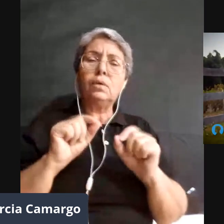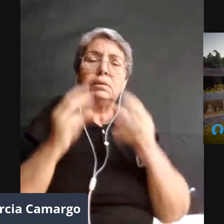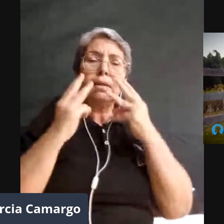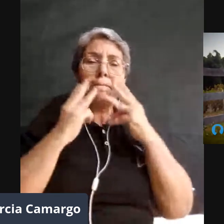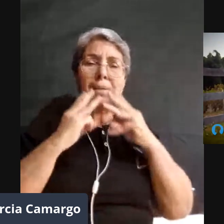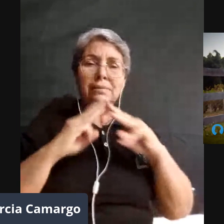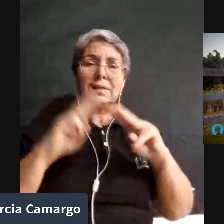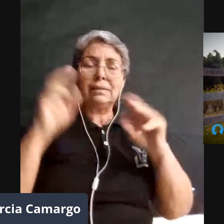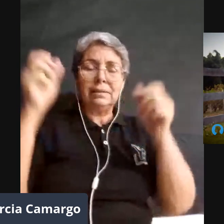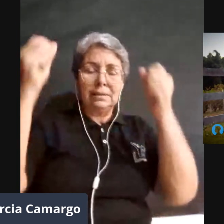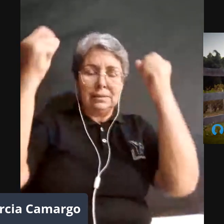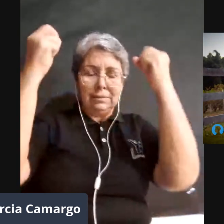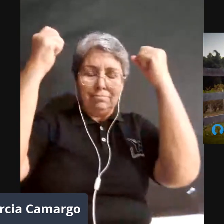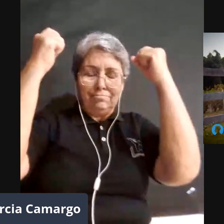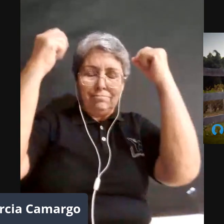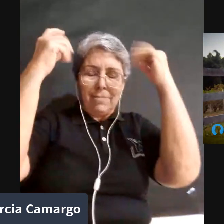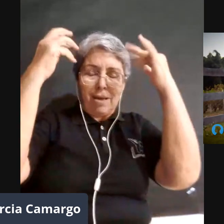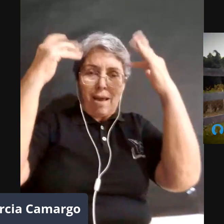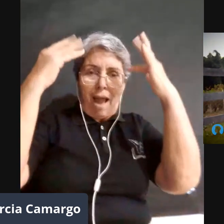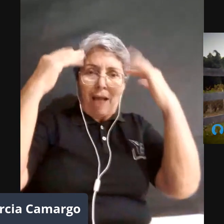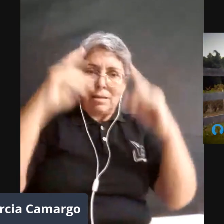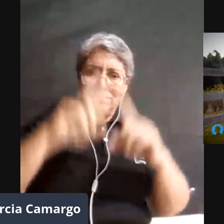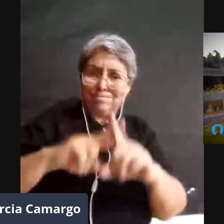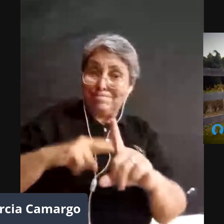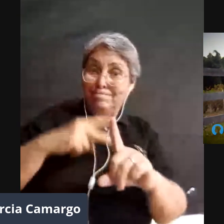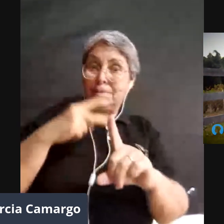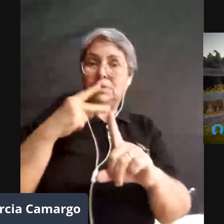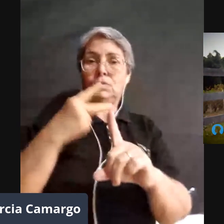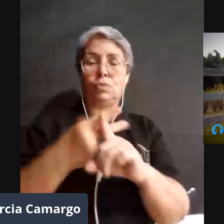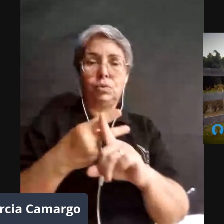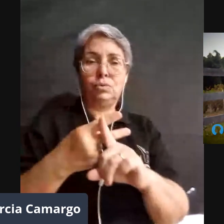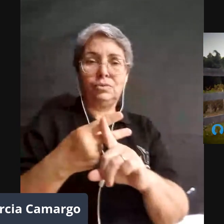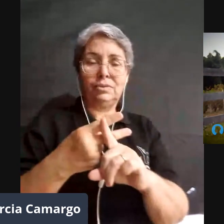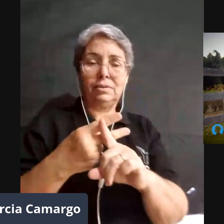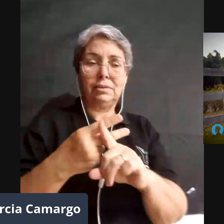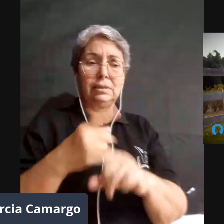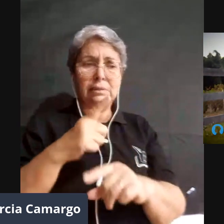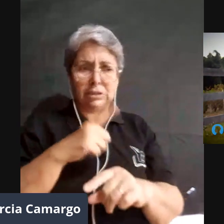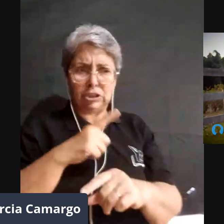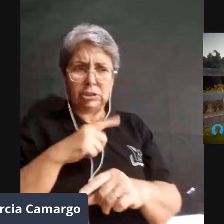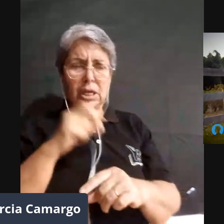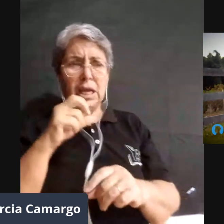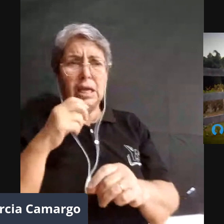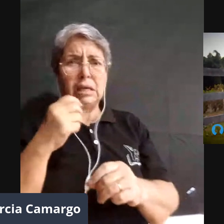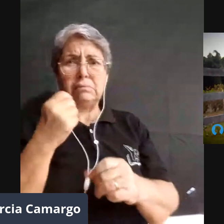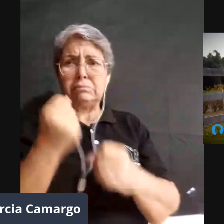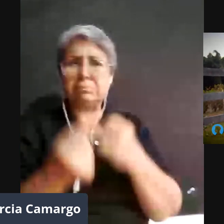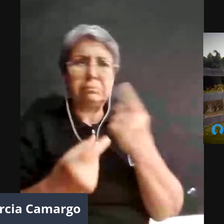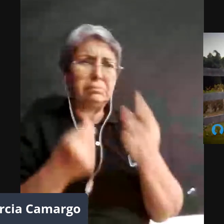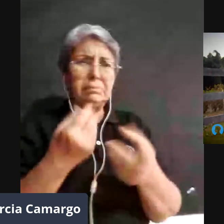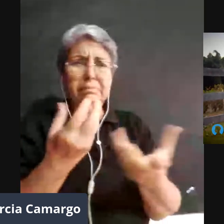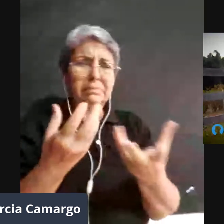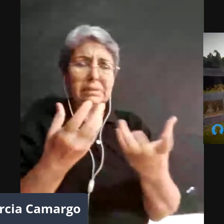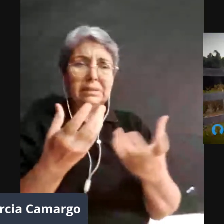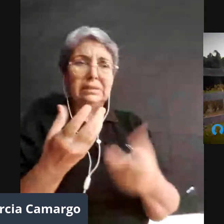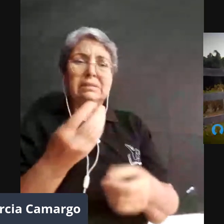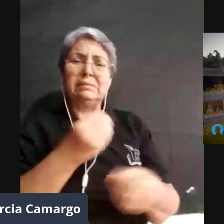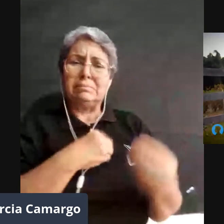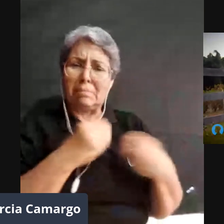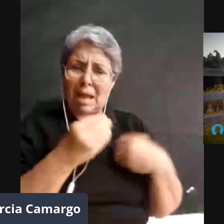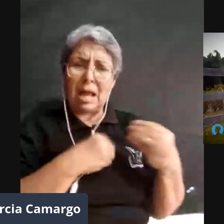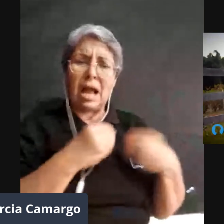superabundante. É como se fosse assim: onde tem abundância de pecado, tem abundância de graça para retirar esse